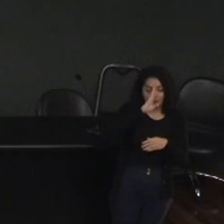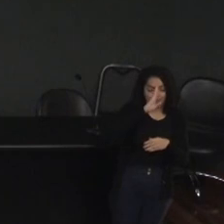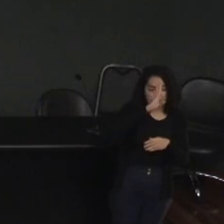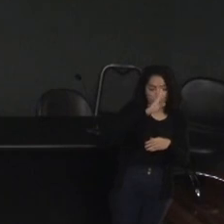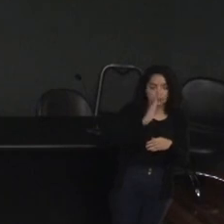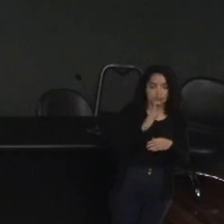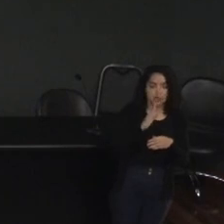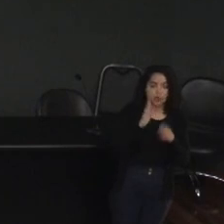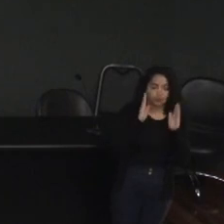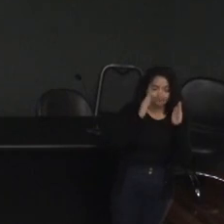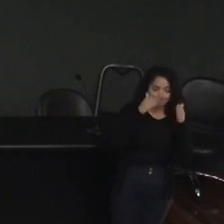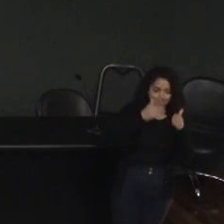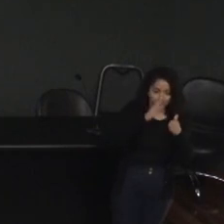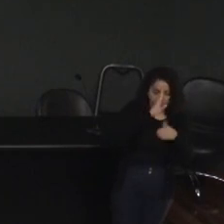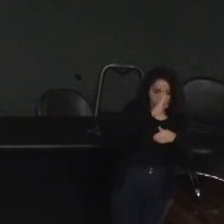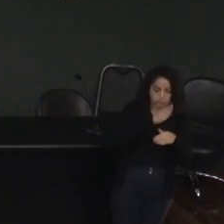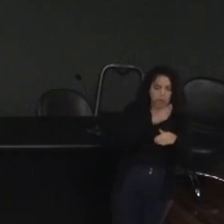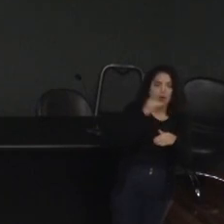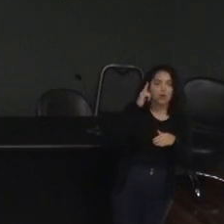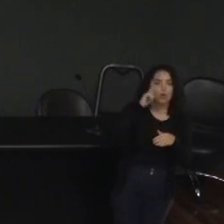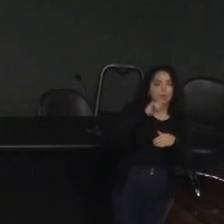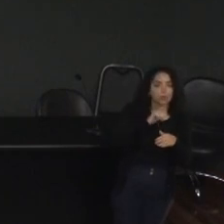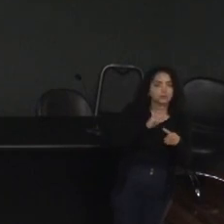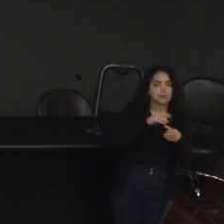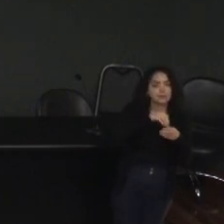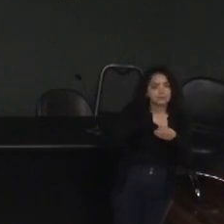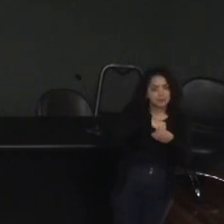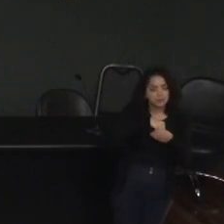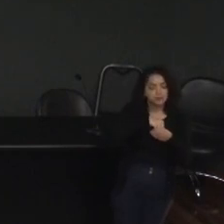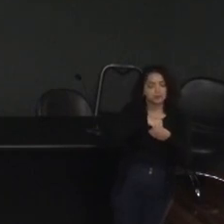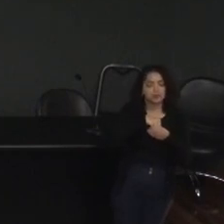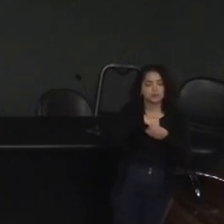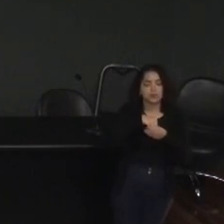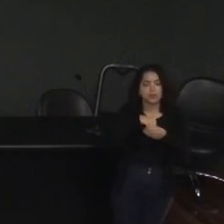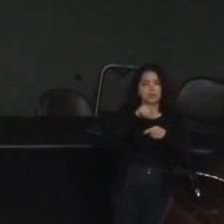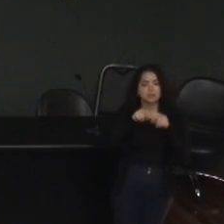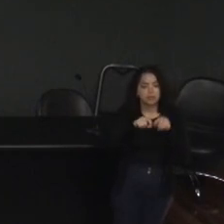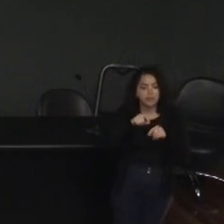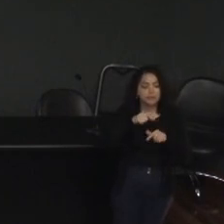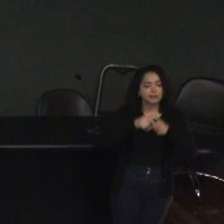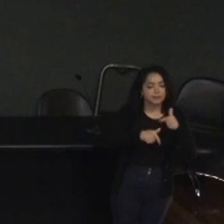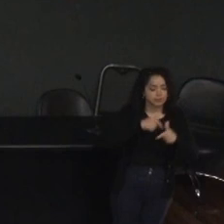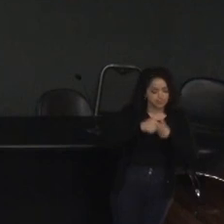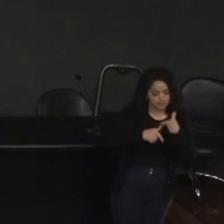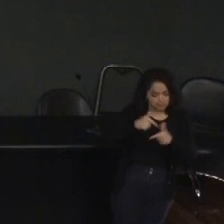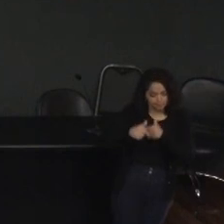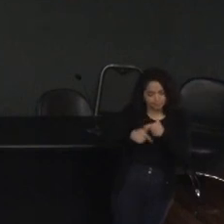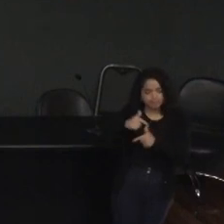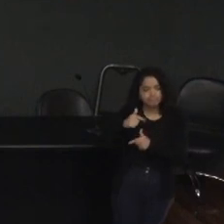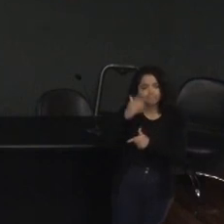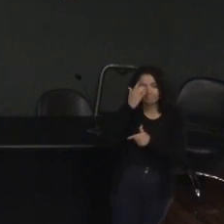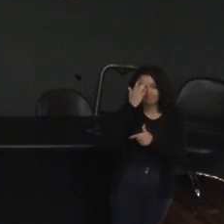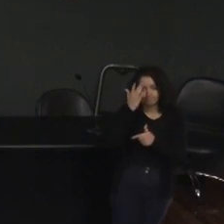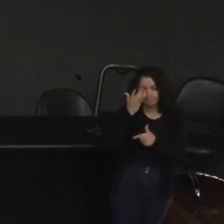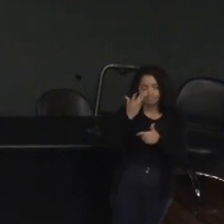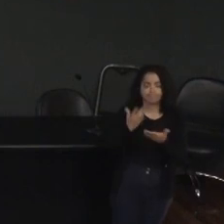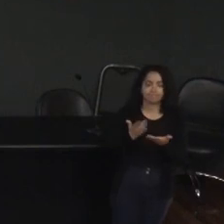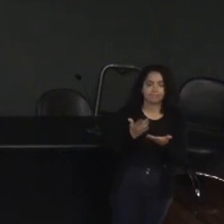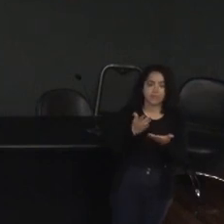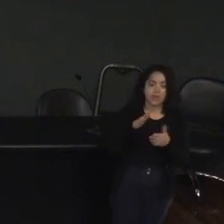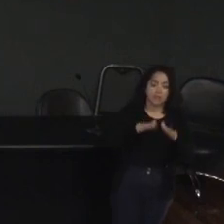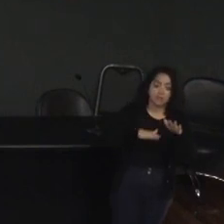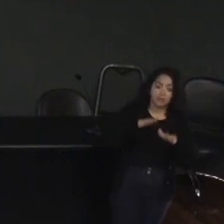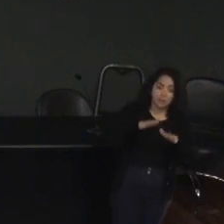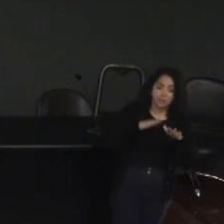quando você prioriza você consegue dentro de um índice de priorização trabalhar de forma mais facilitada dependendo do teu